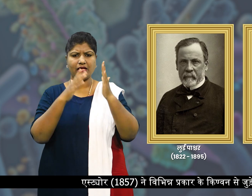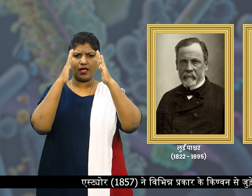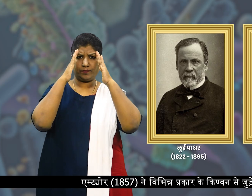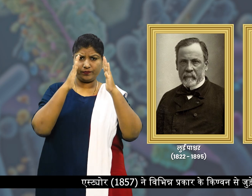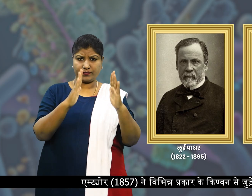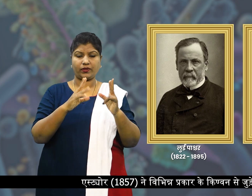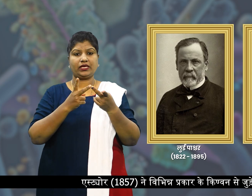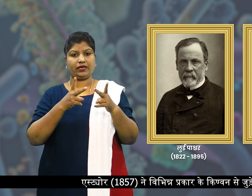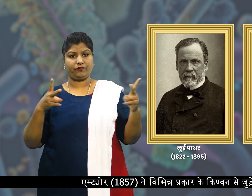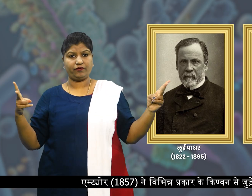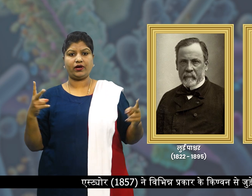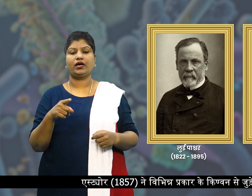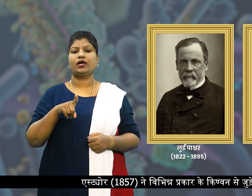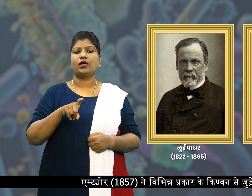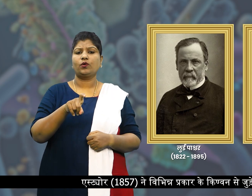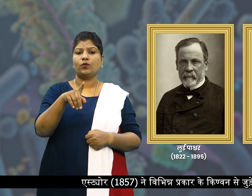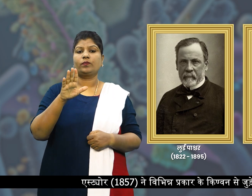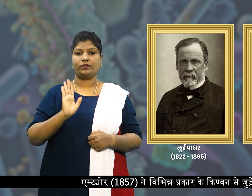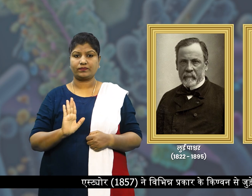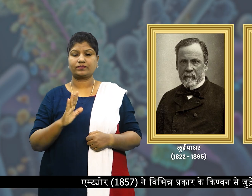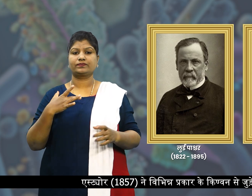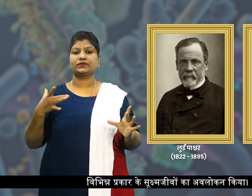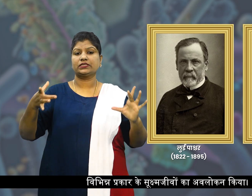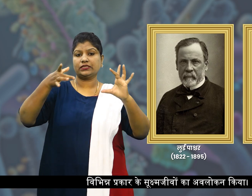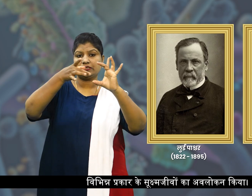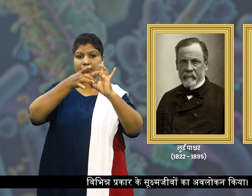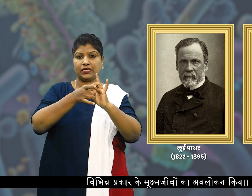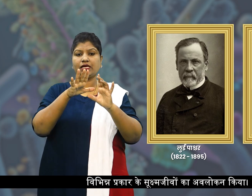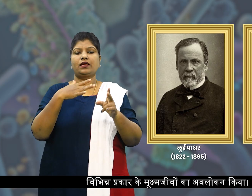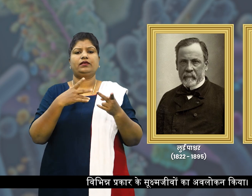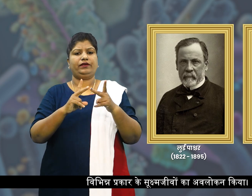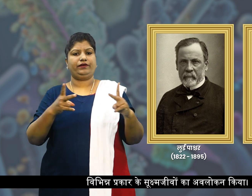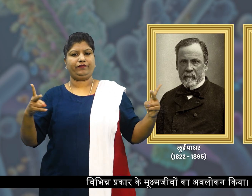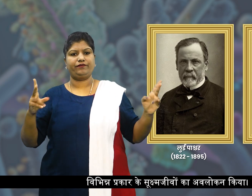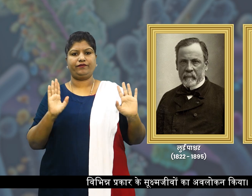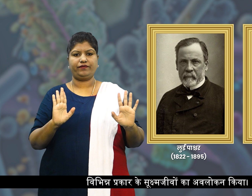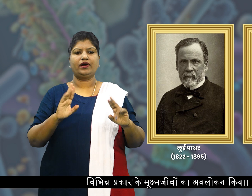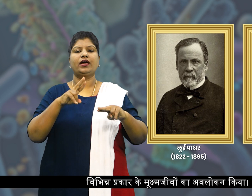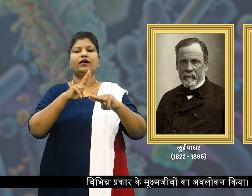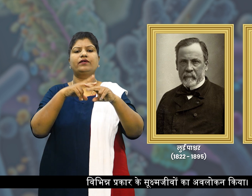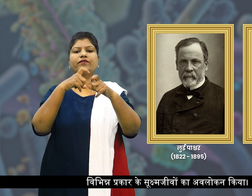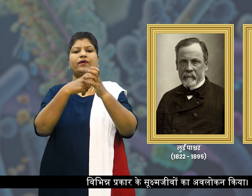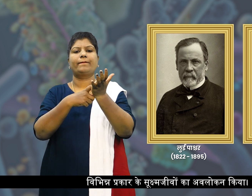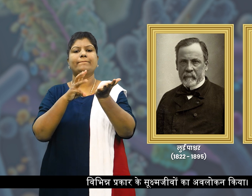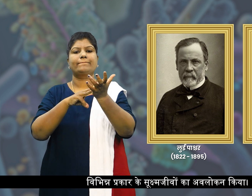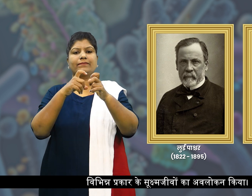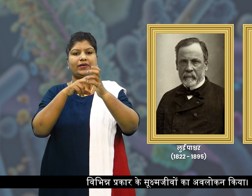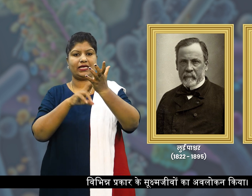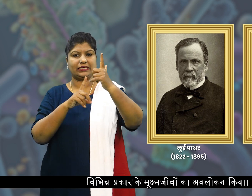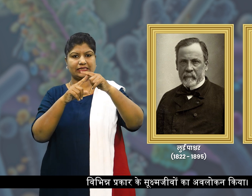1857 ने विभिन्न प्रकार के किण्वन से जुड़े विभिन्न प्रकार के सूक्ष्मजीवों का अवलोकन किया।